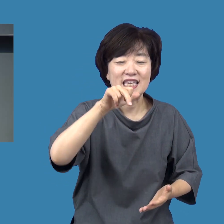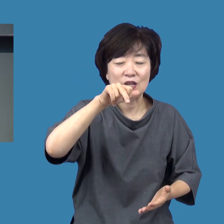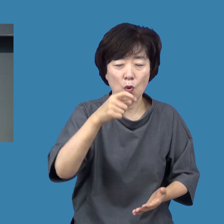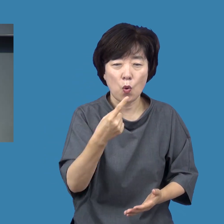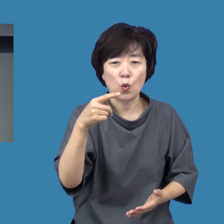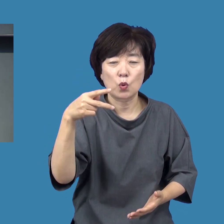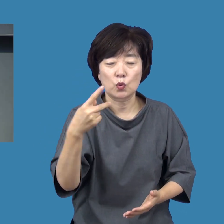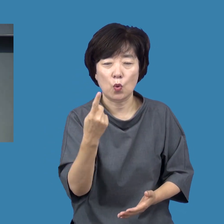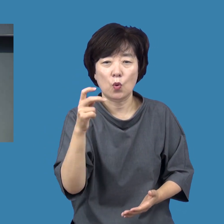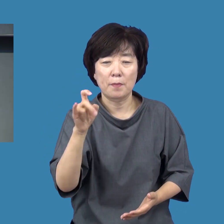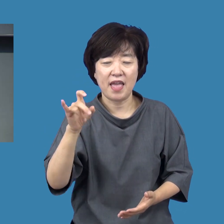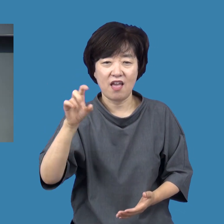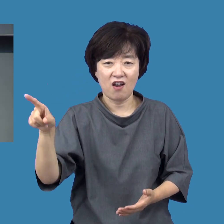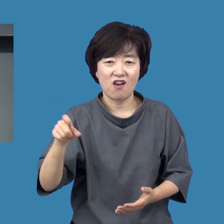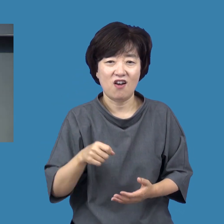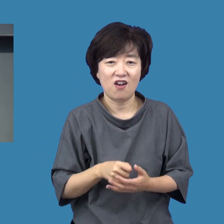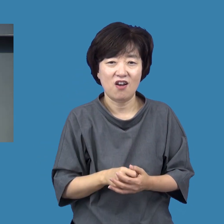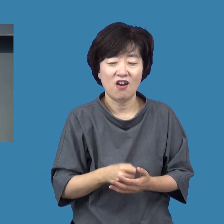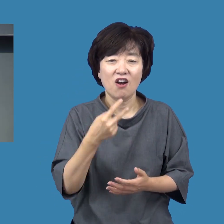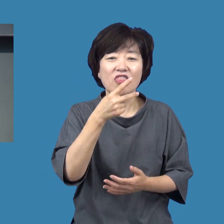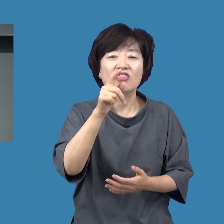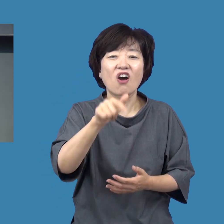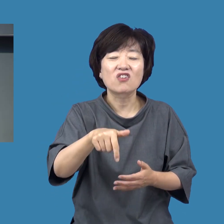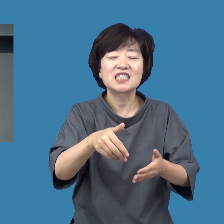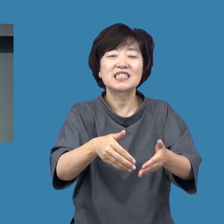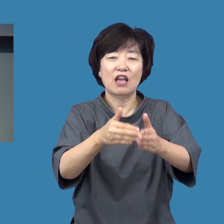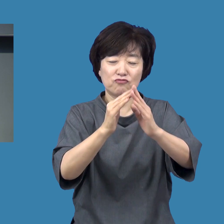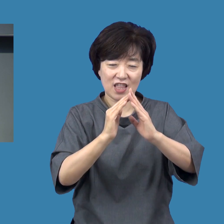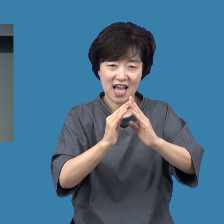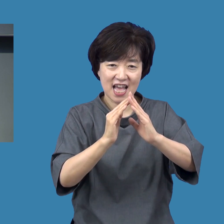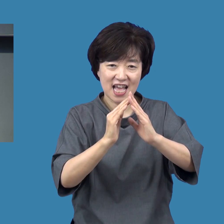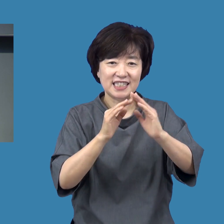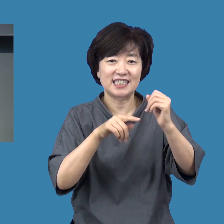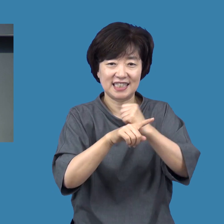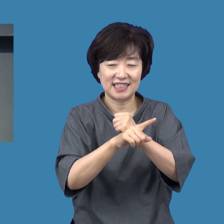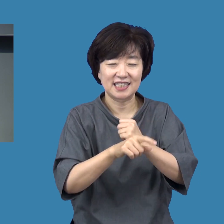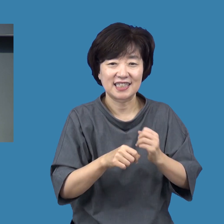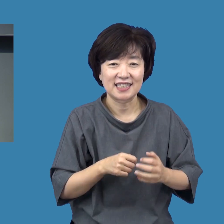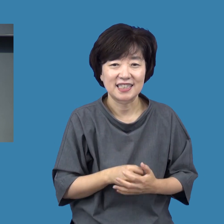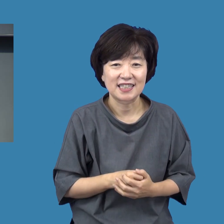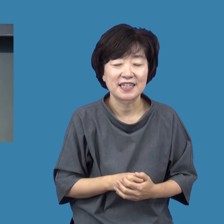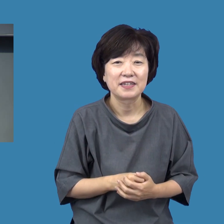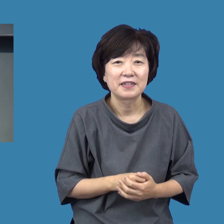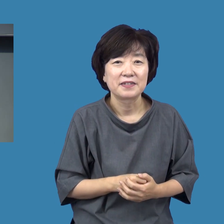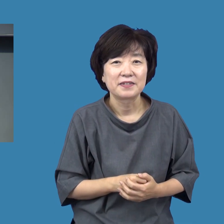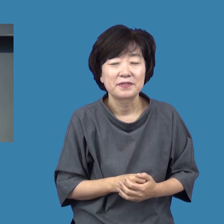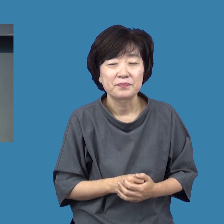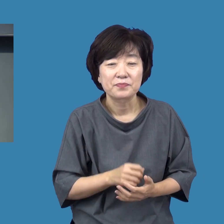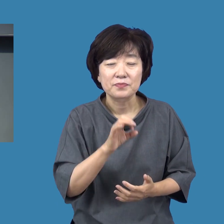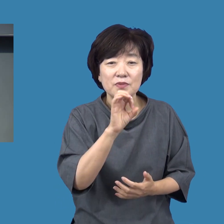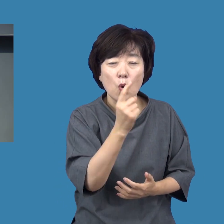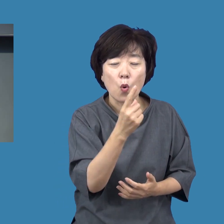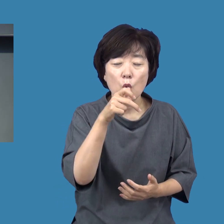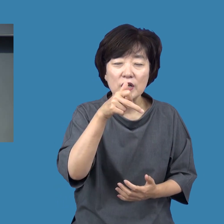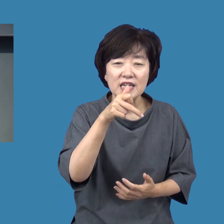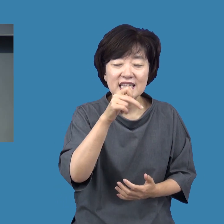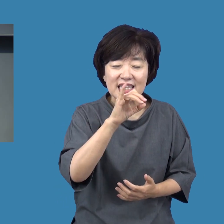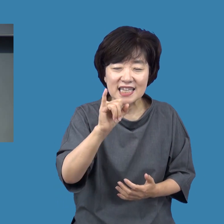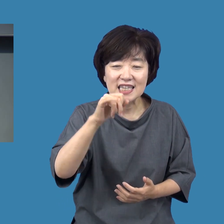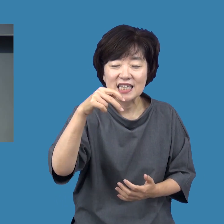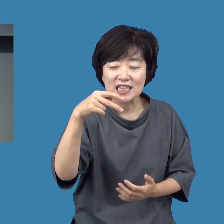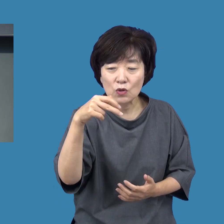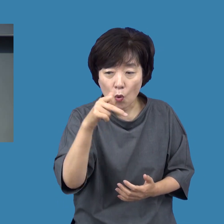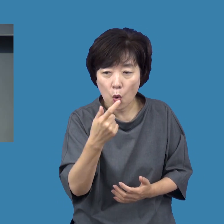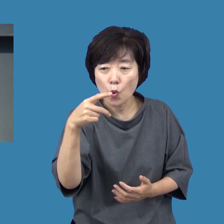건 그거예요. 덕을 세우다 하는 것은 오이코도메오 한다는 뜻입니다. 그래서 이 오이코도메오라고 하는 것은 뭐냐면